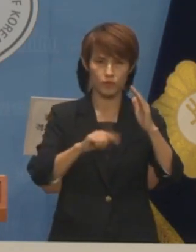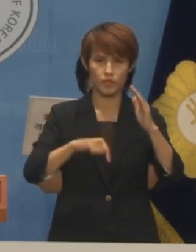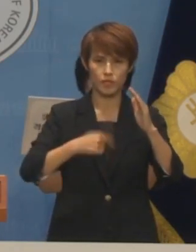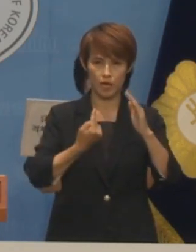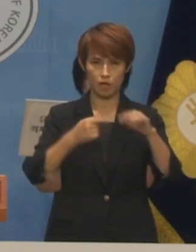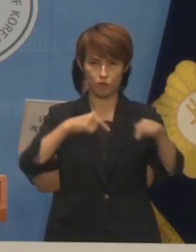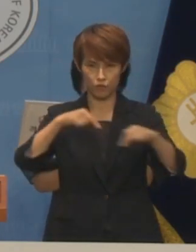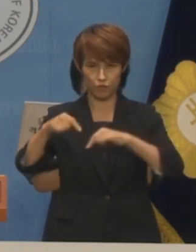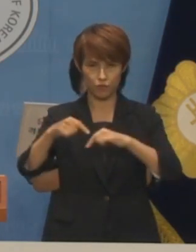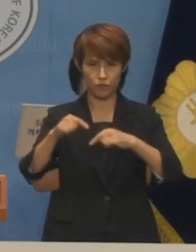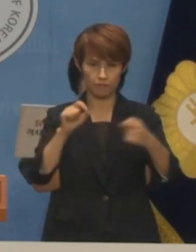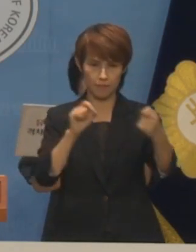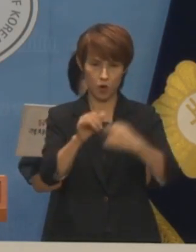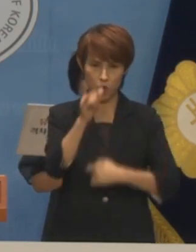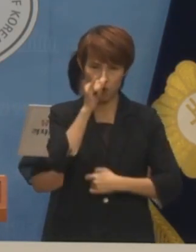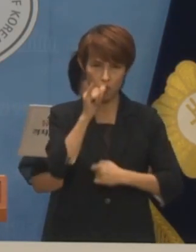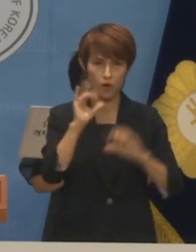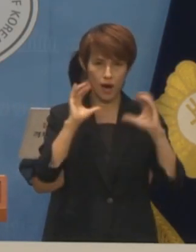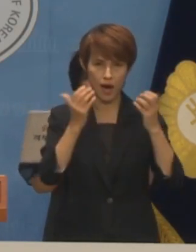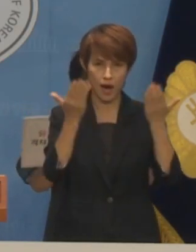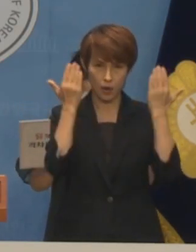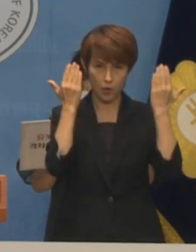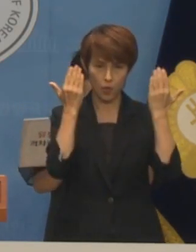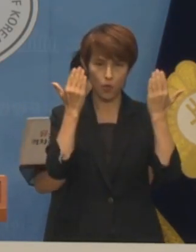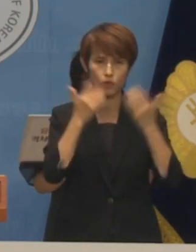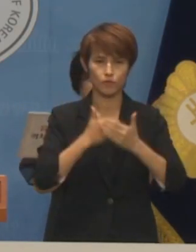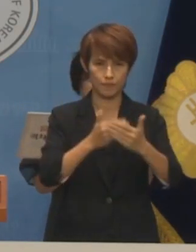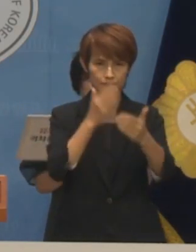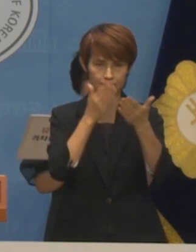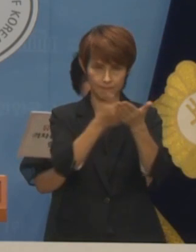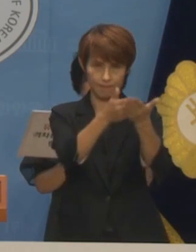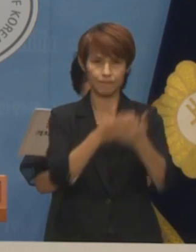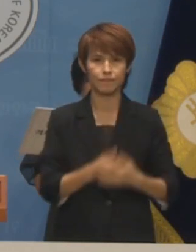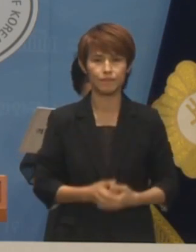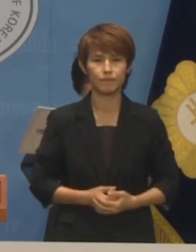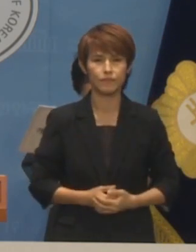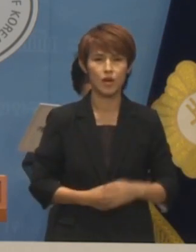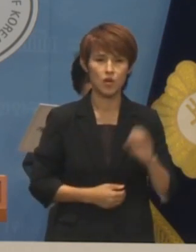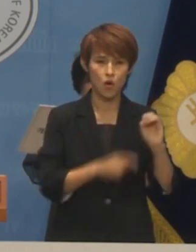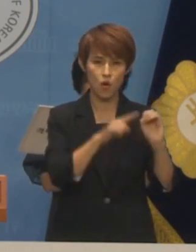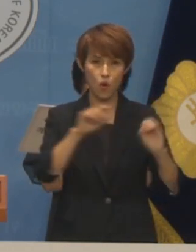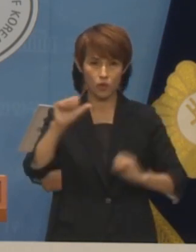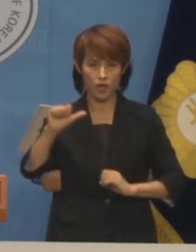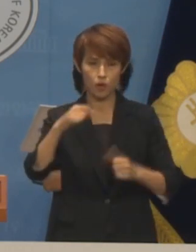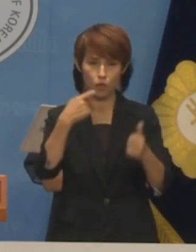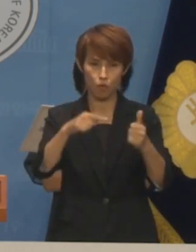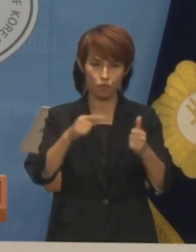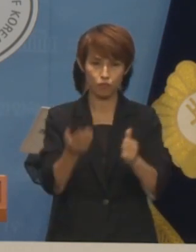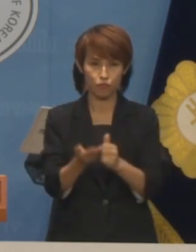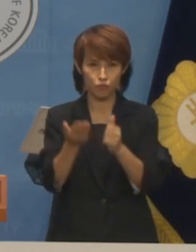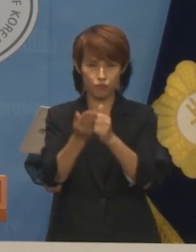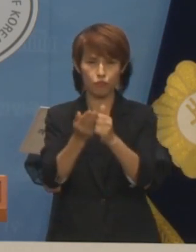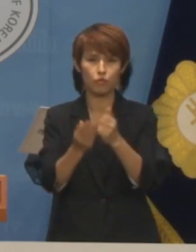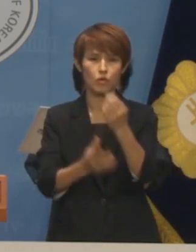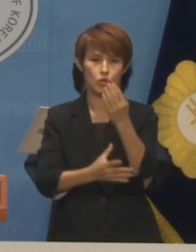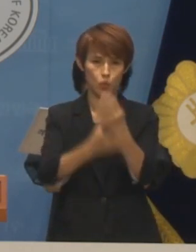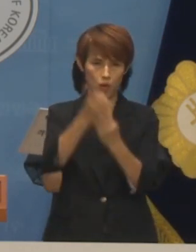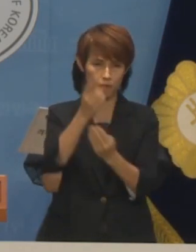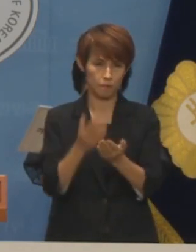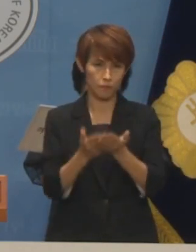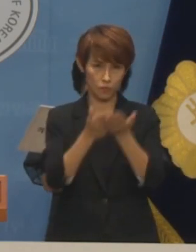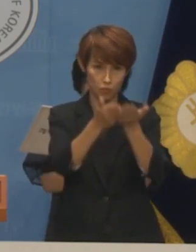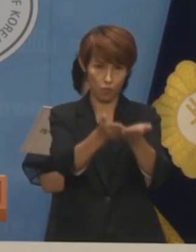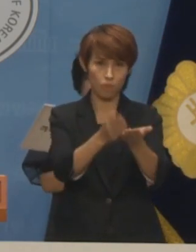접근성이 높은 유아학교 체제를 마련하라. 영오세 교육과 보육을 통합적으로